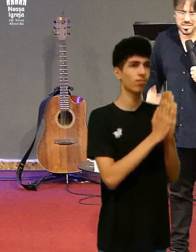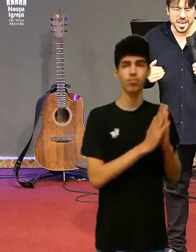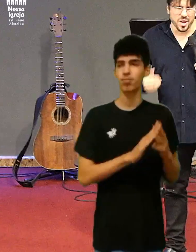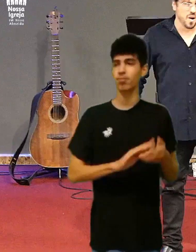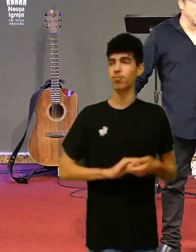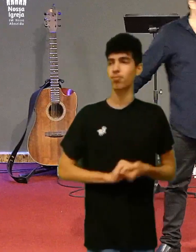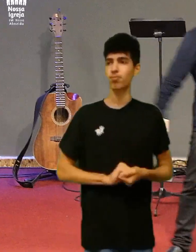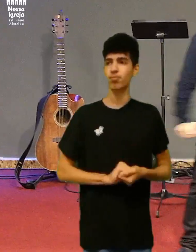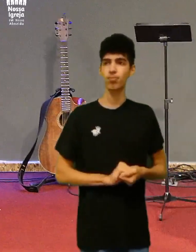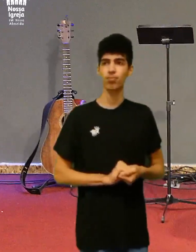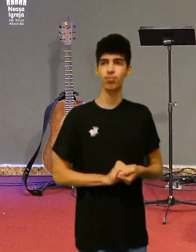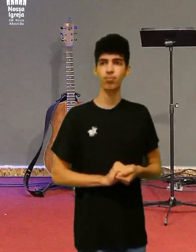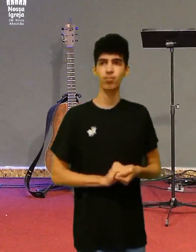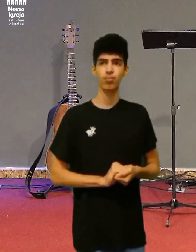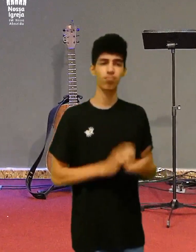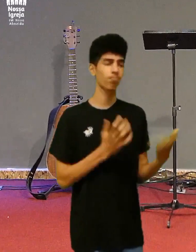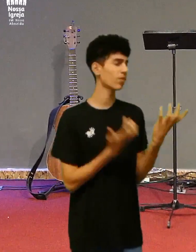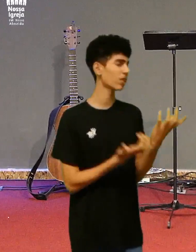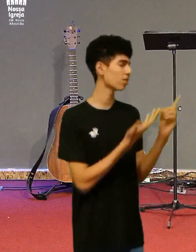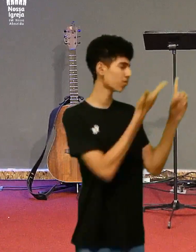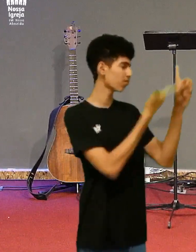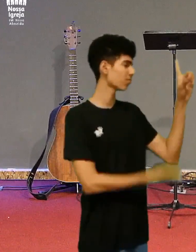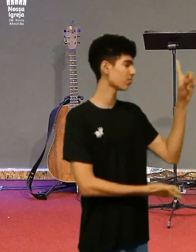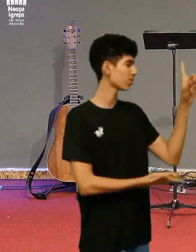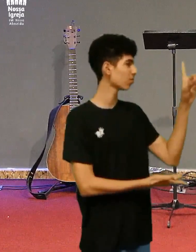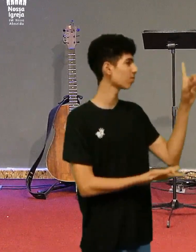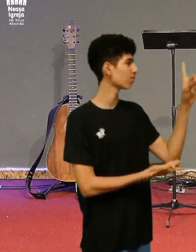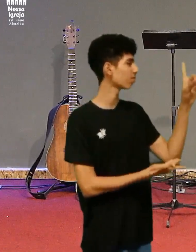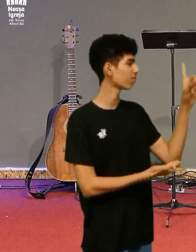Vem, Senhor, vem, meu Pai.